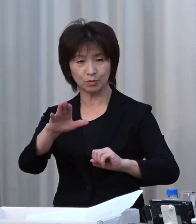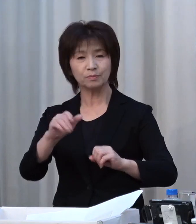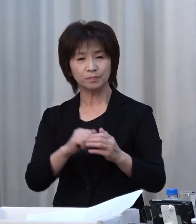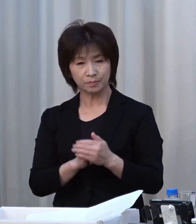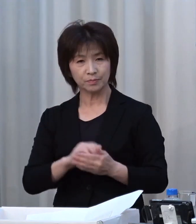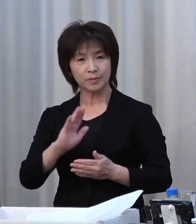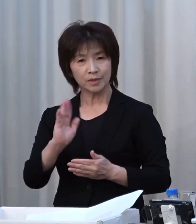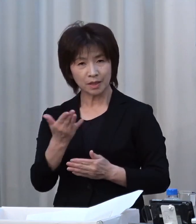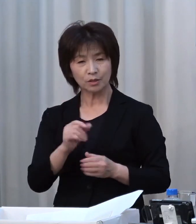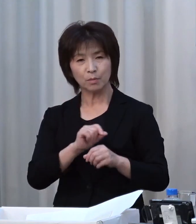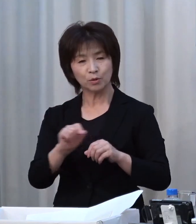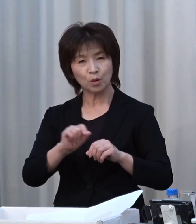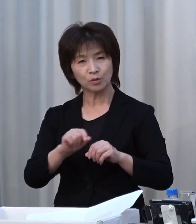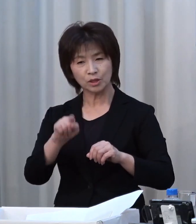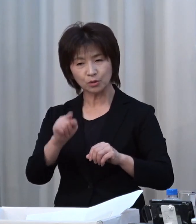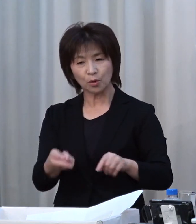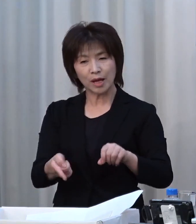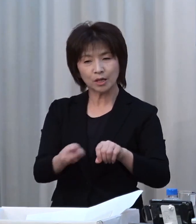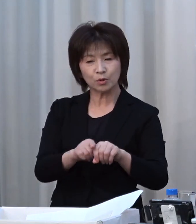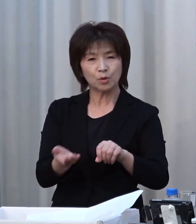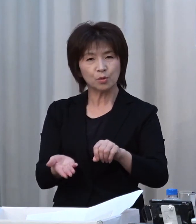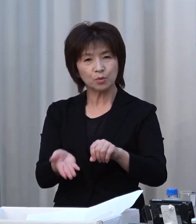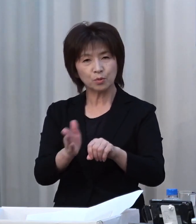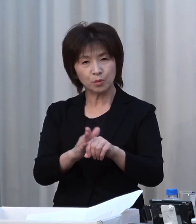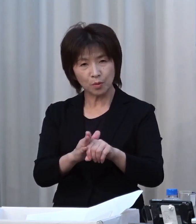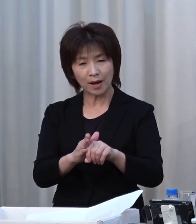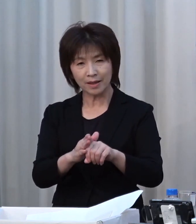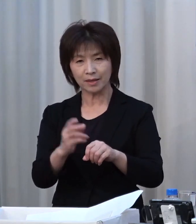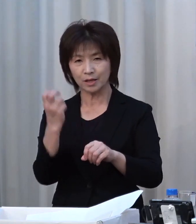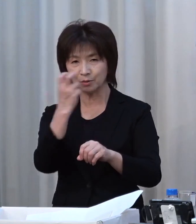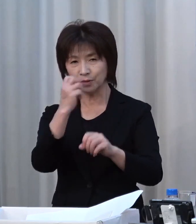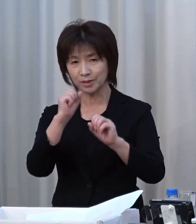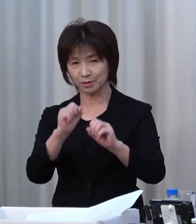ど、はい、特になんかそれに加えて追加で調査するということはない